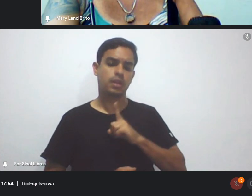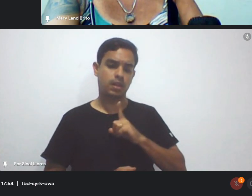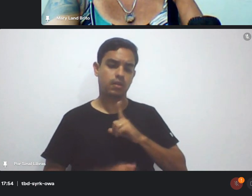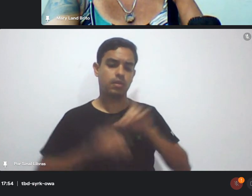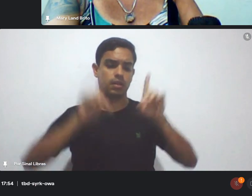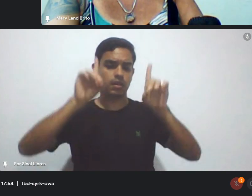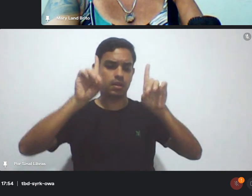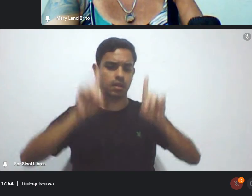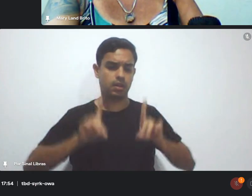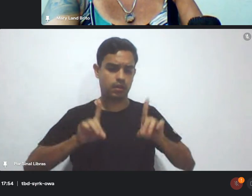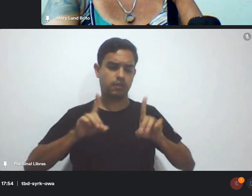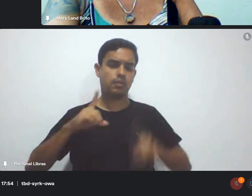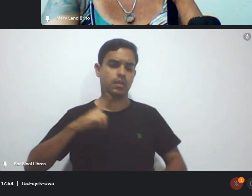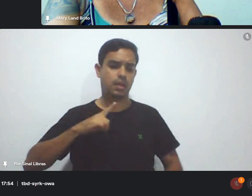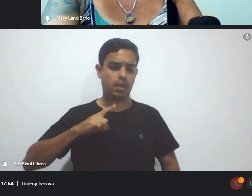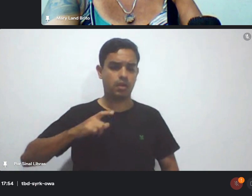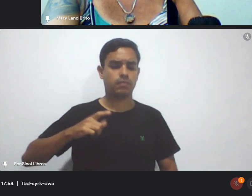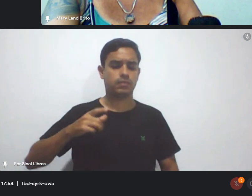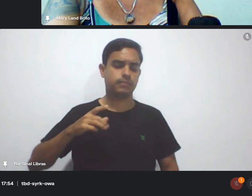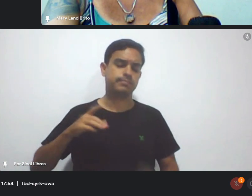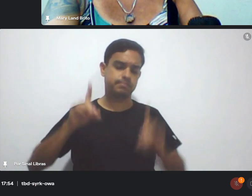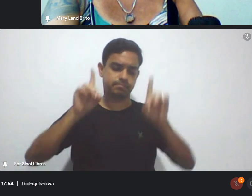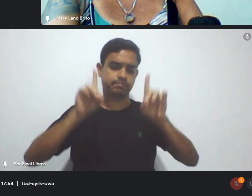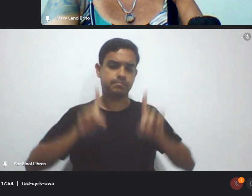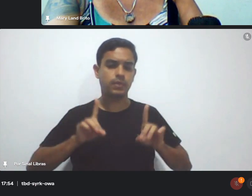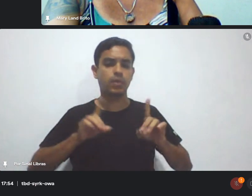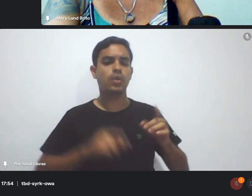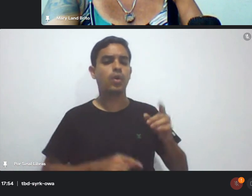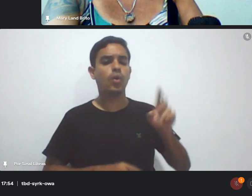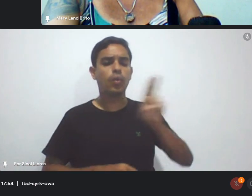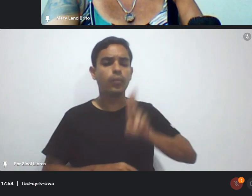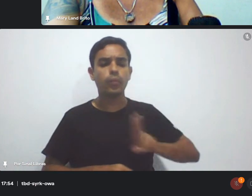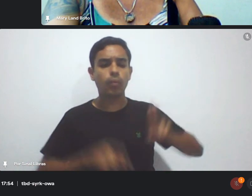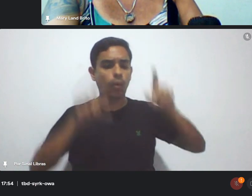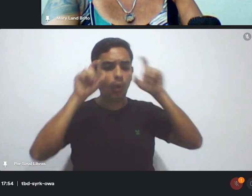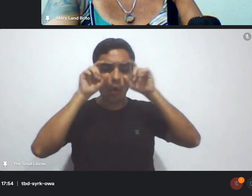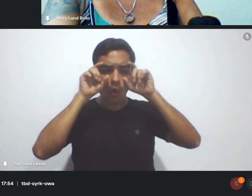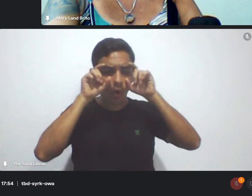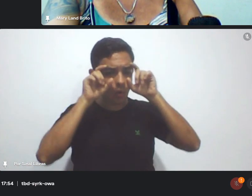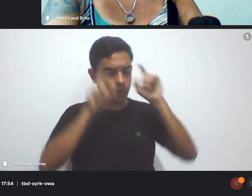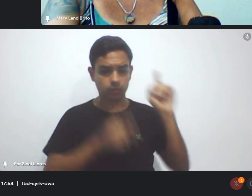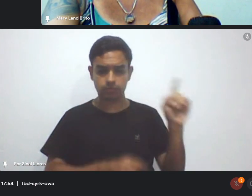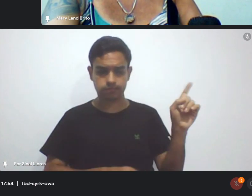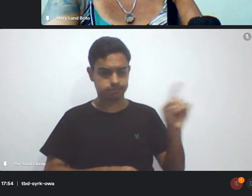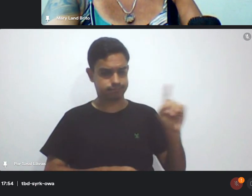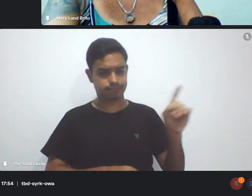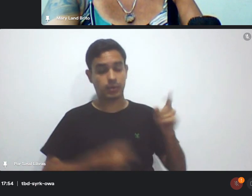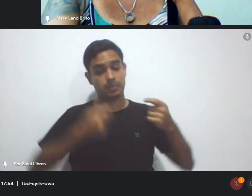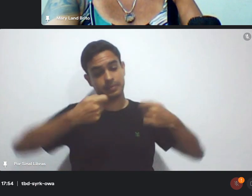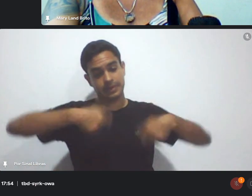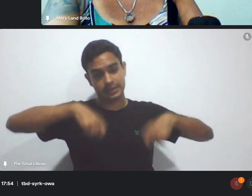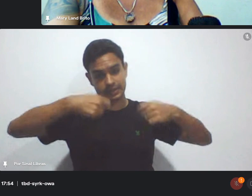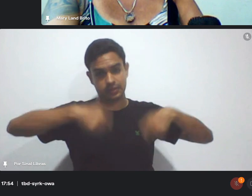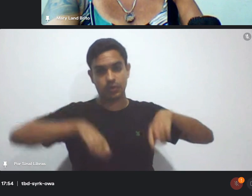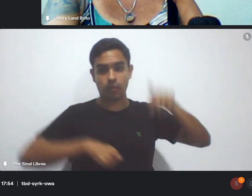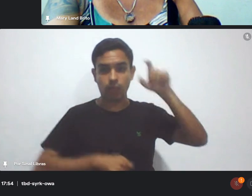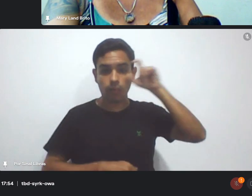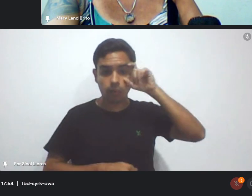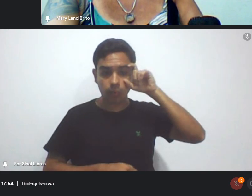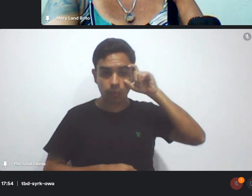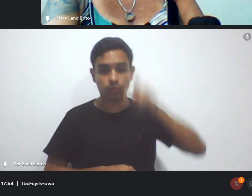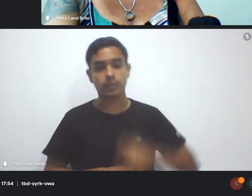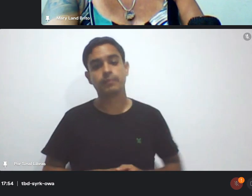ando de bengala, né? Não uso óculos, apesar de já precisar. Mas, enfim, a